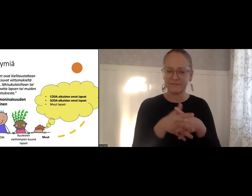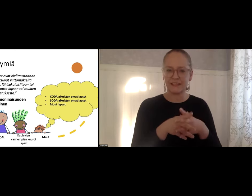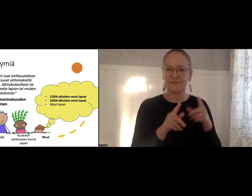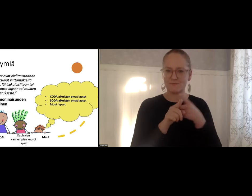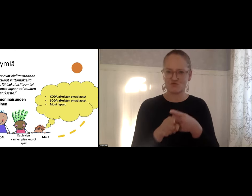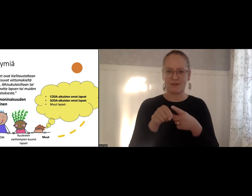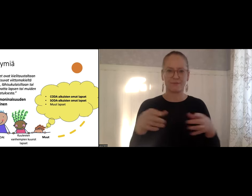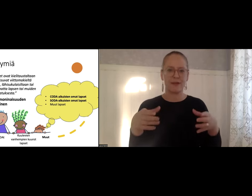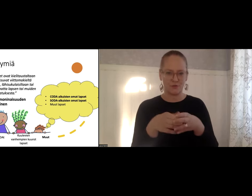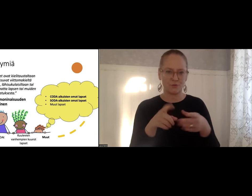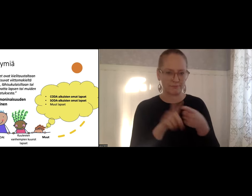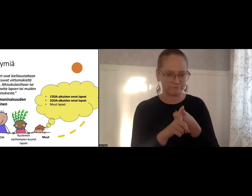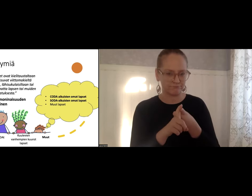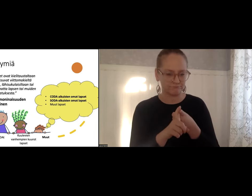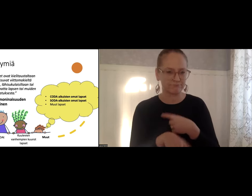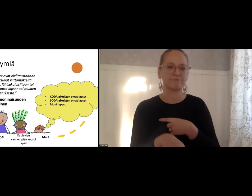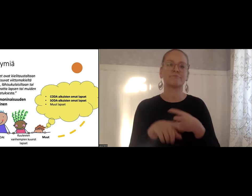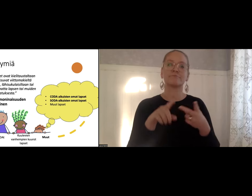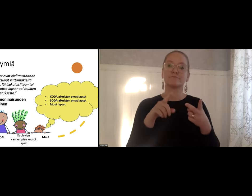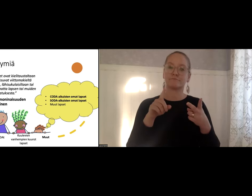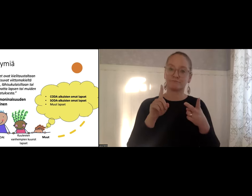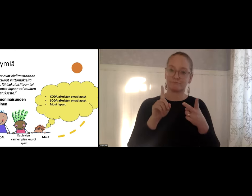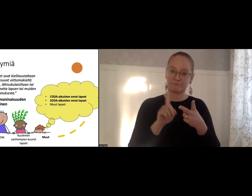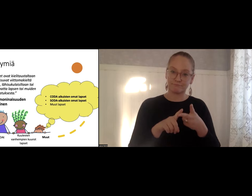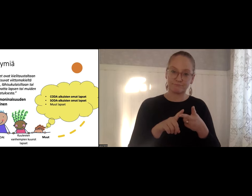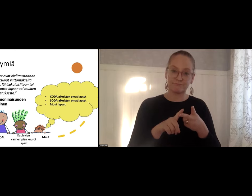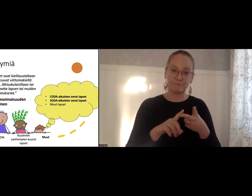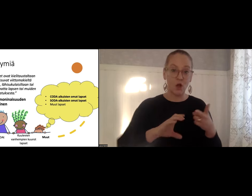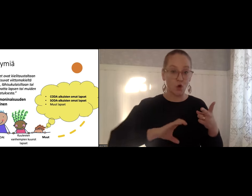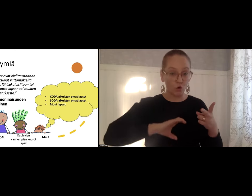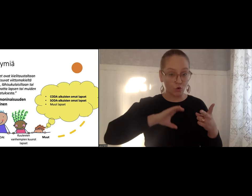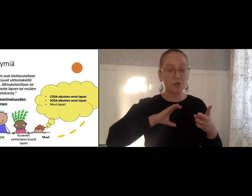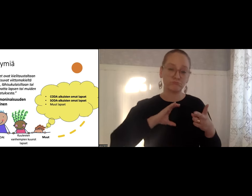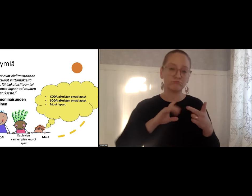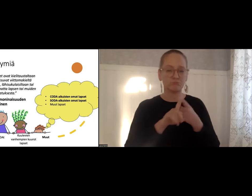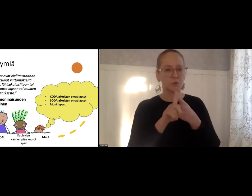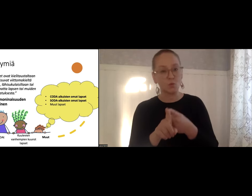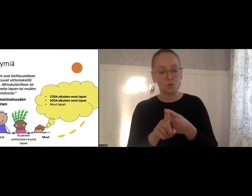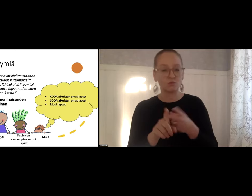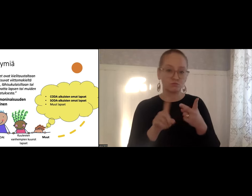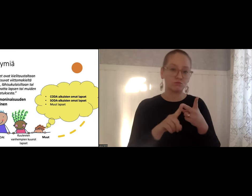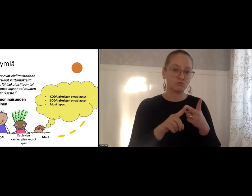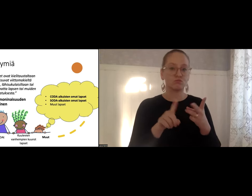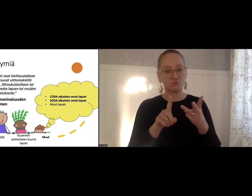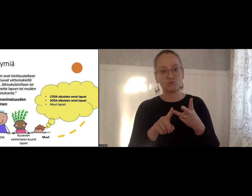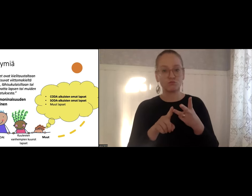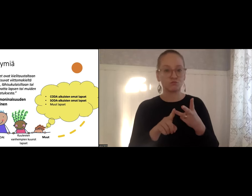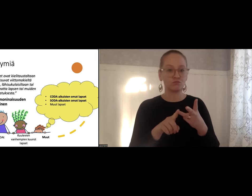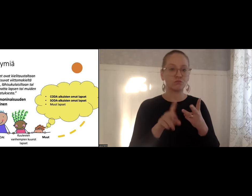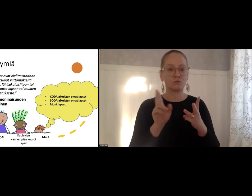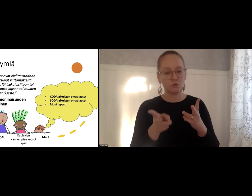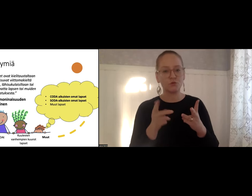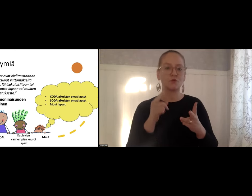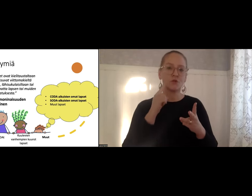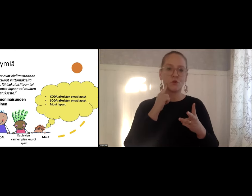että jaotellaan näin, että on kuuroja lapsia, joilla on kuurot vanhemmat. Sitten on kodalapsia,